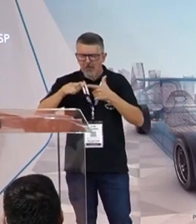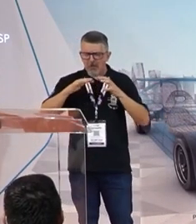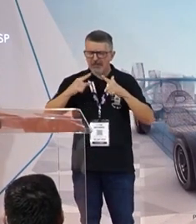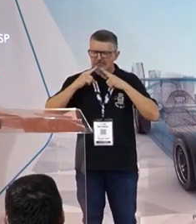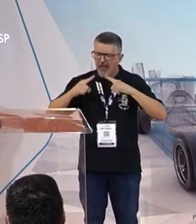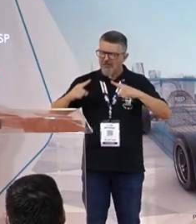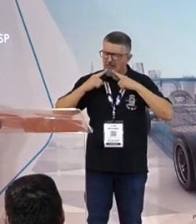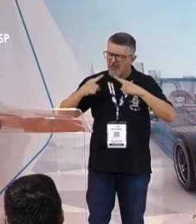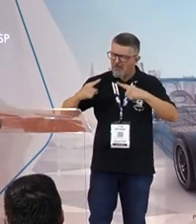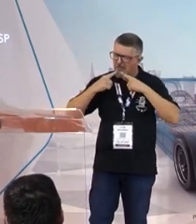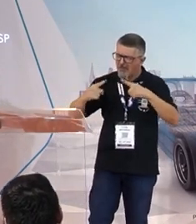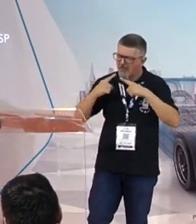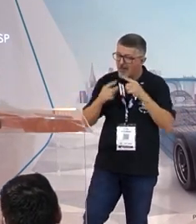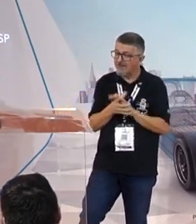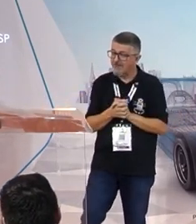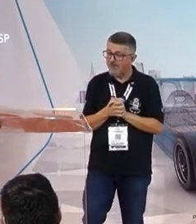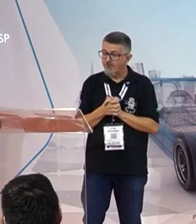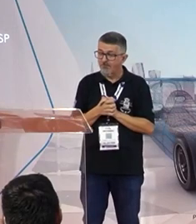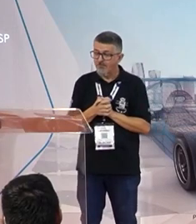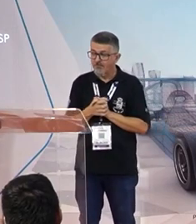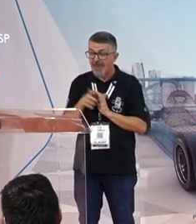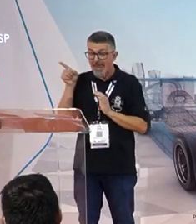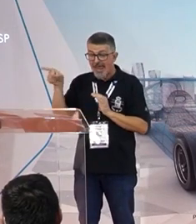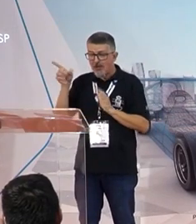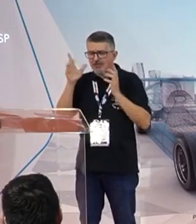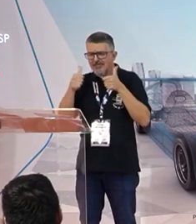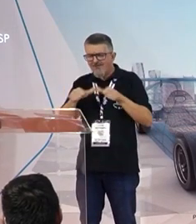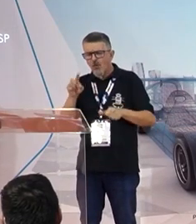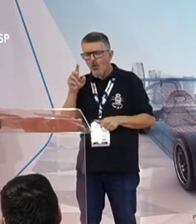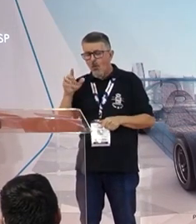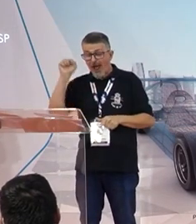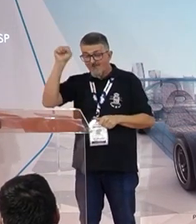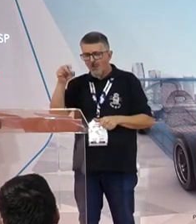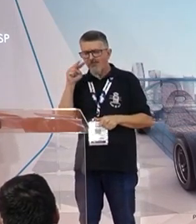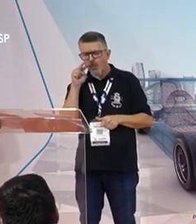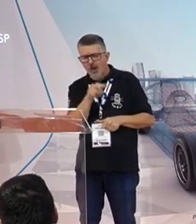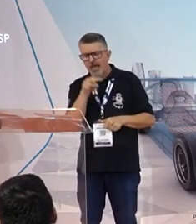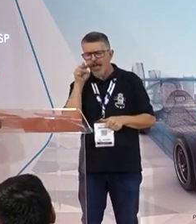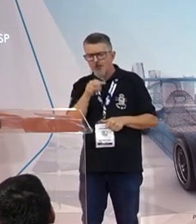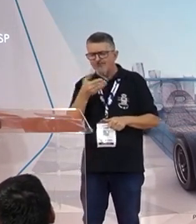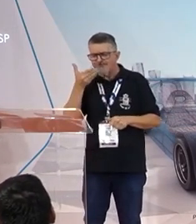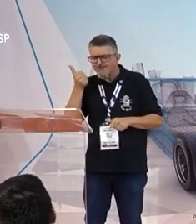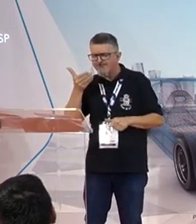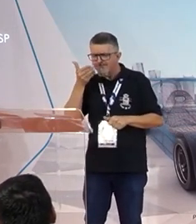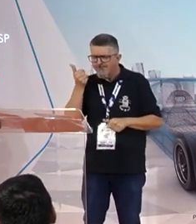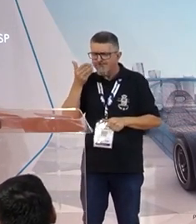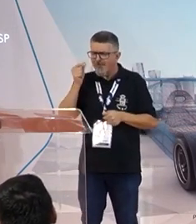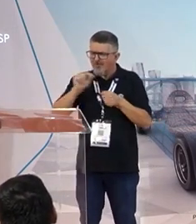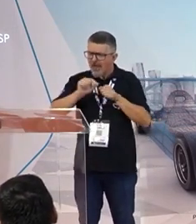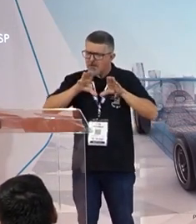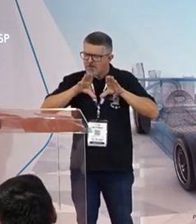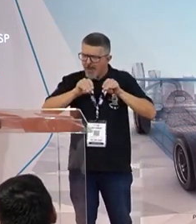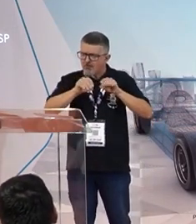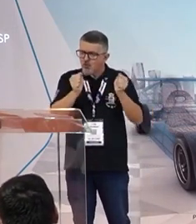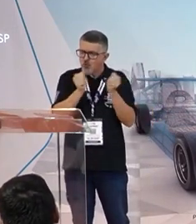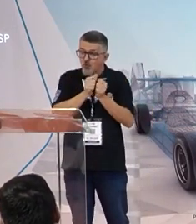carro e reclamava que o carro estava com problema. Então, Rafael estava sempre de curioso,